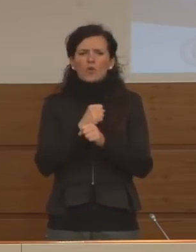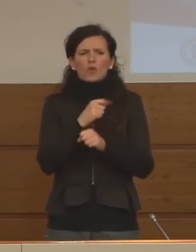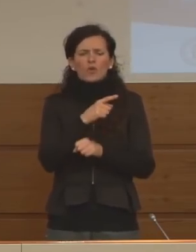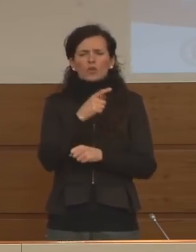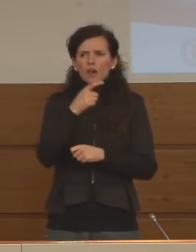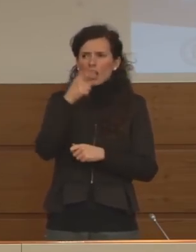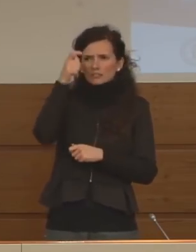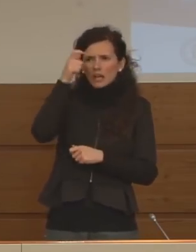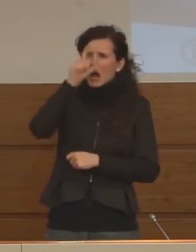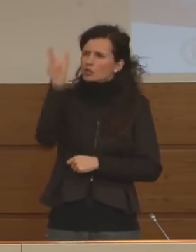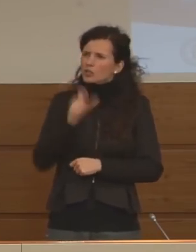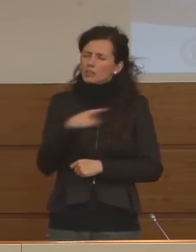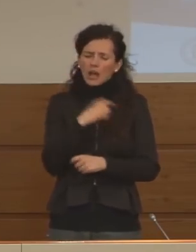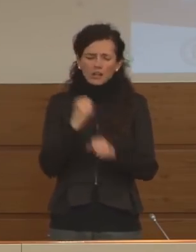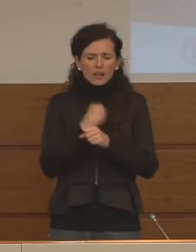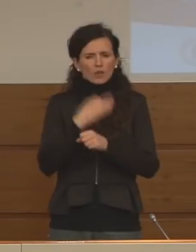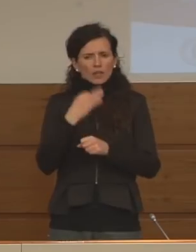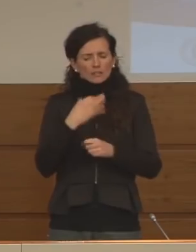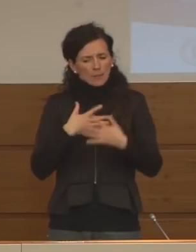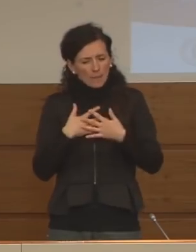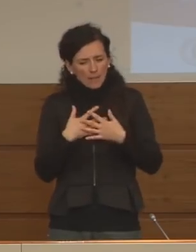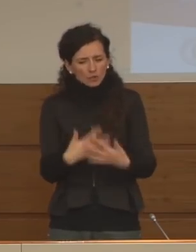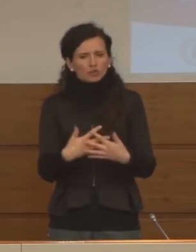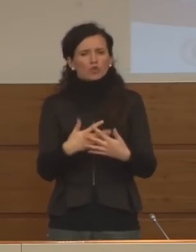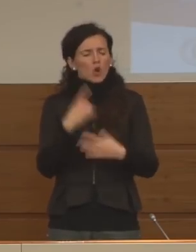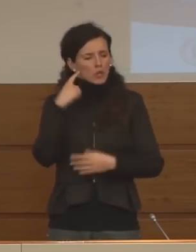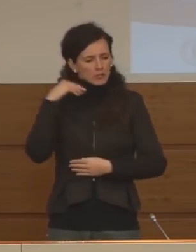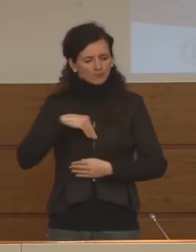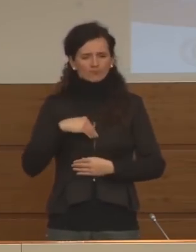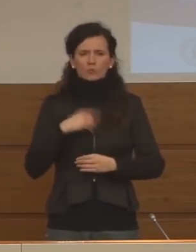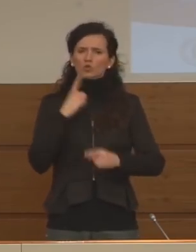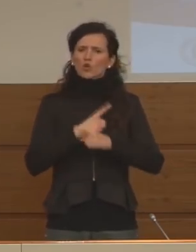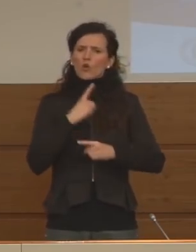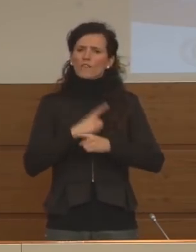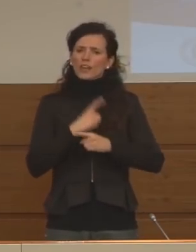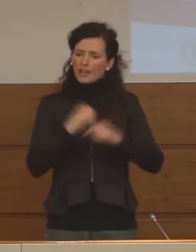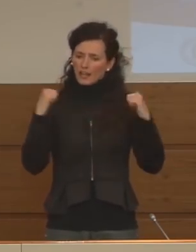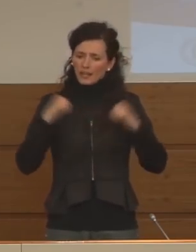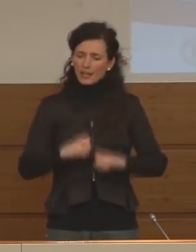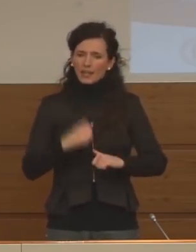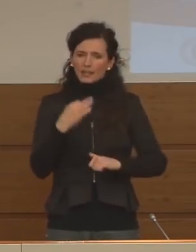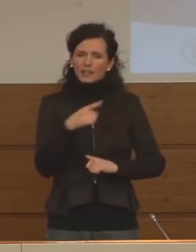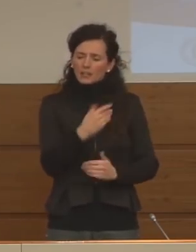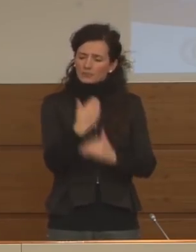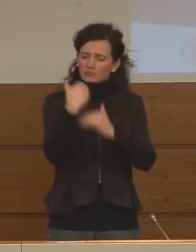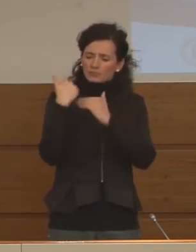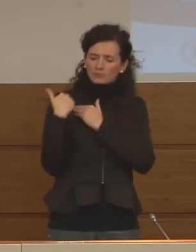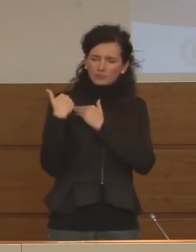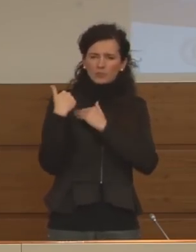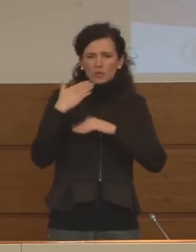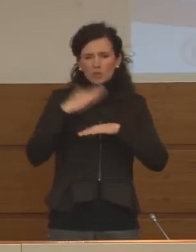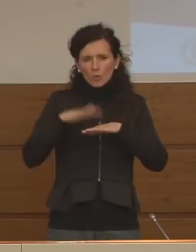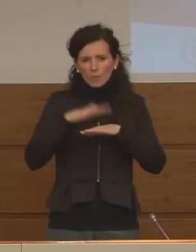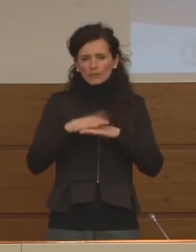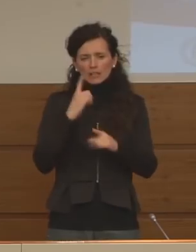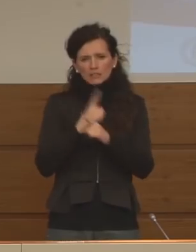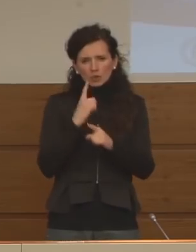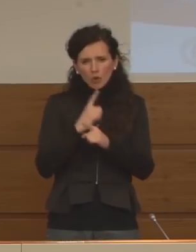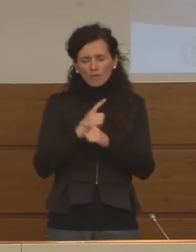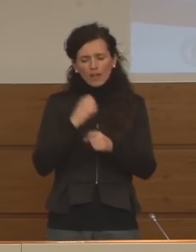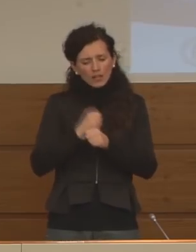senso civico e caricandosi tutti gli oneri che questo